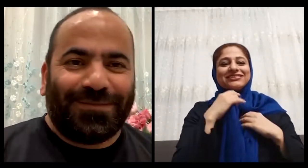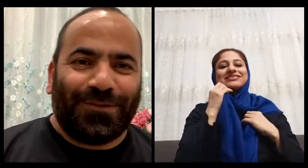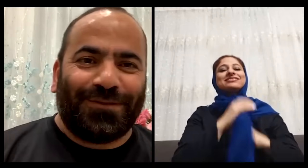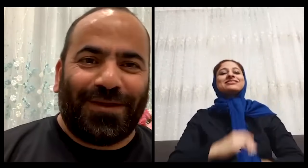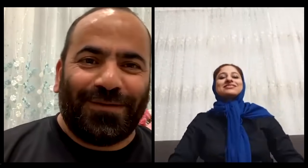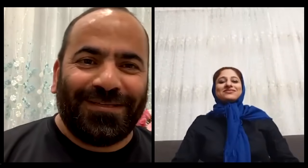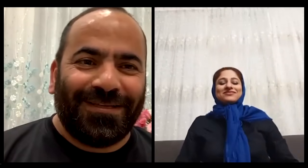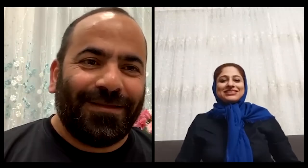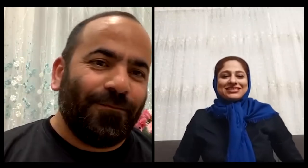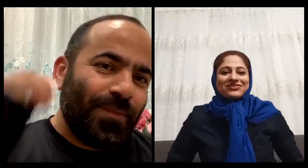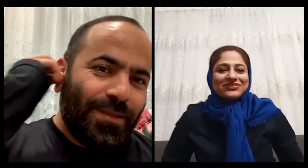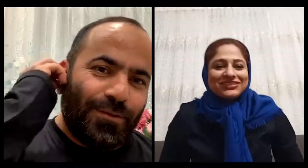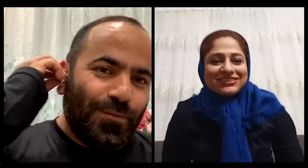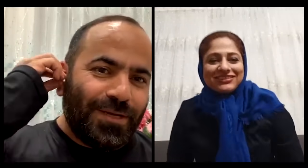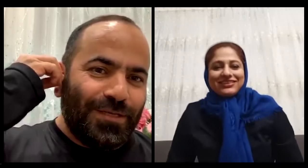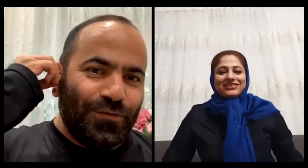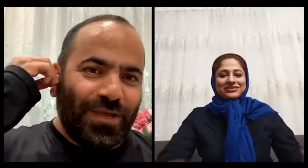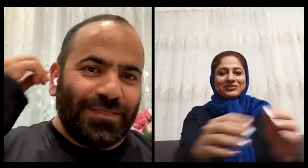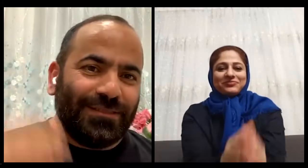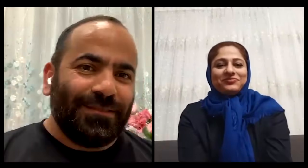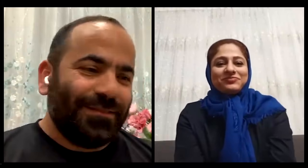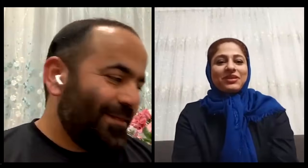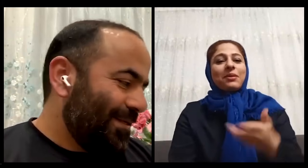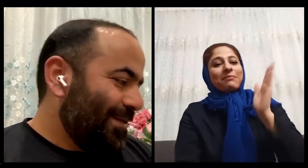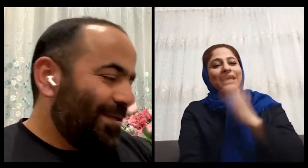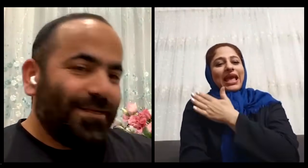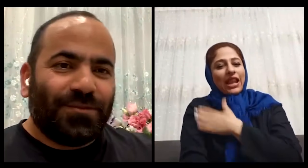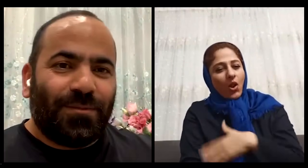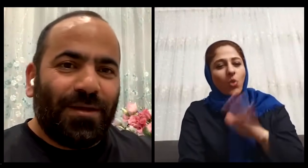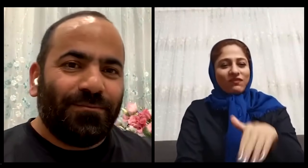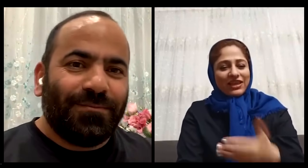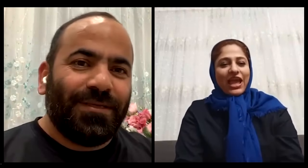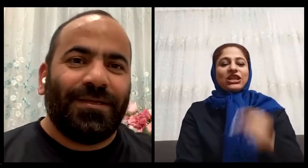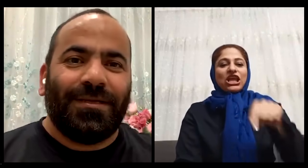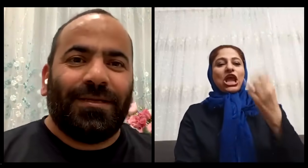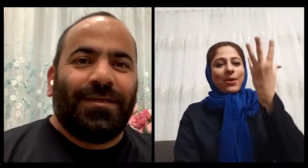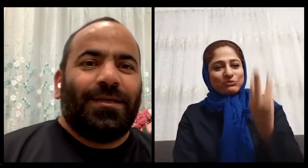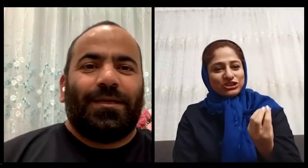سلامت باشین بزرگوار. خب خیلی لطف کردین، امشبم